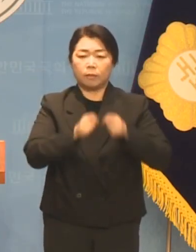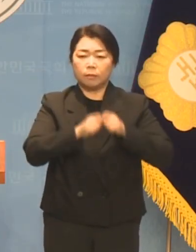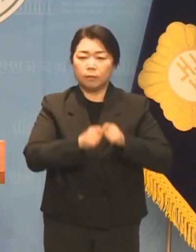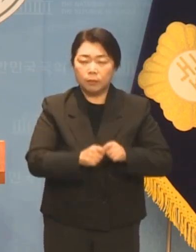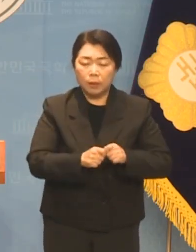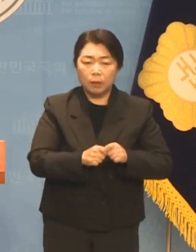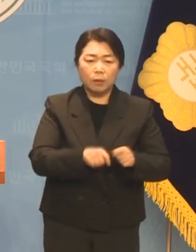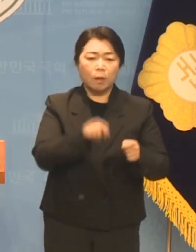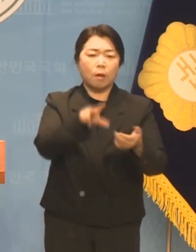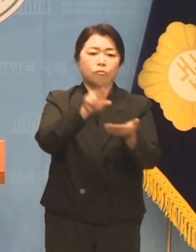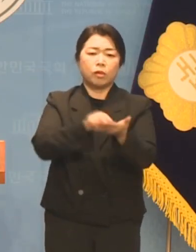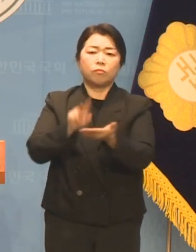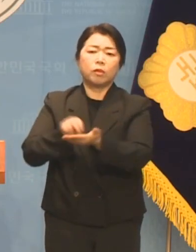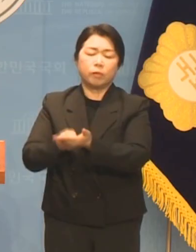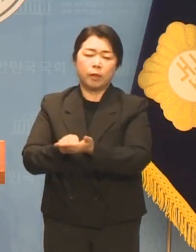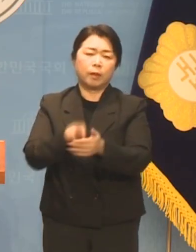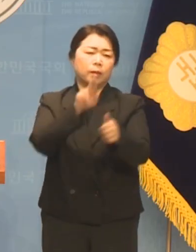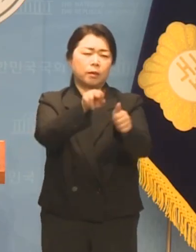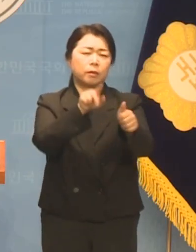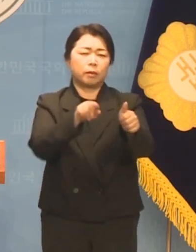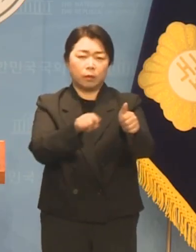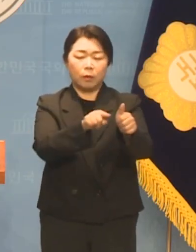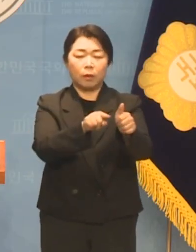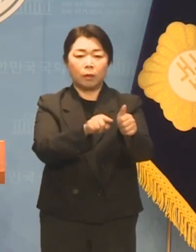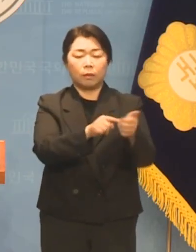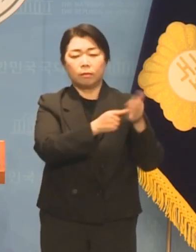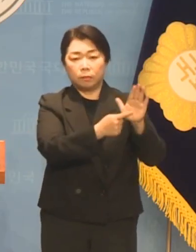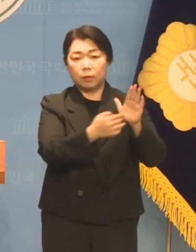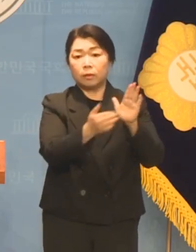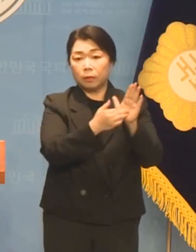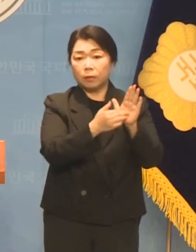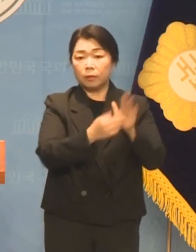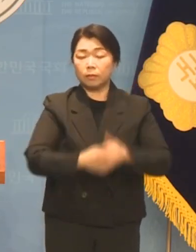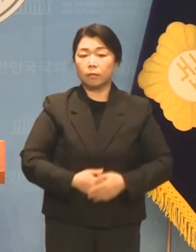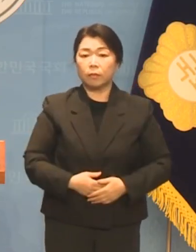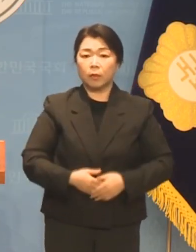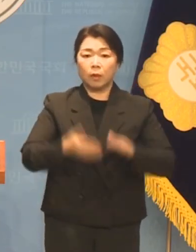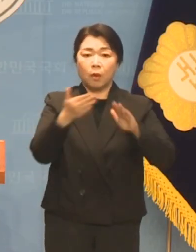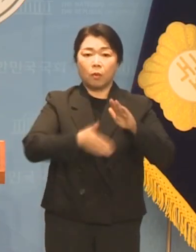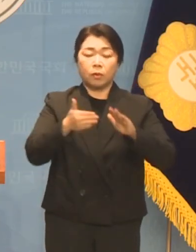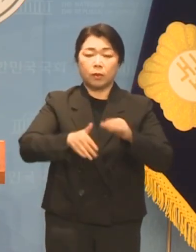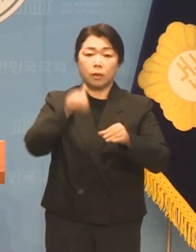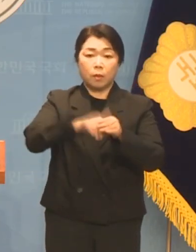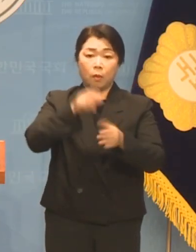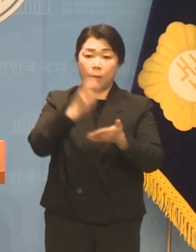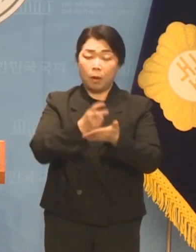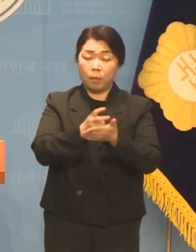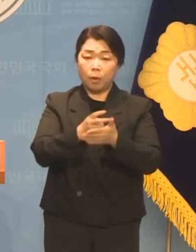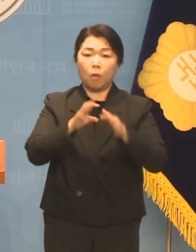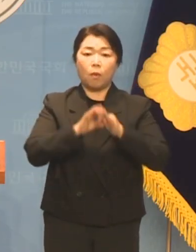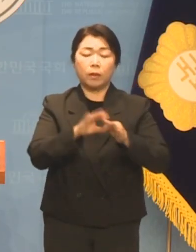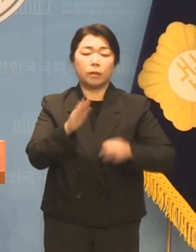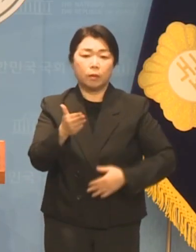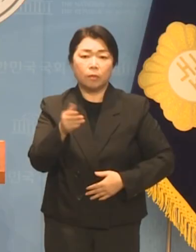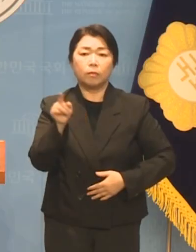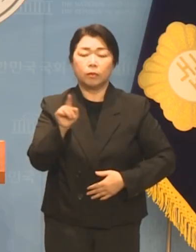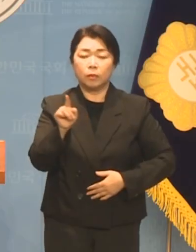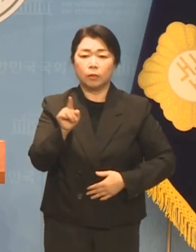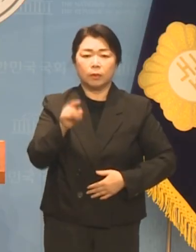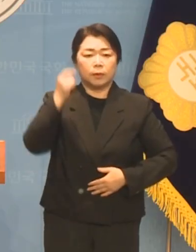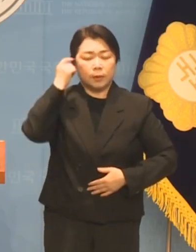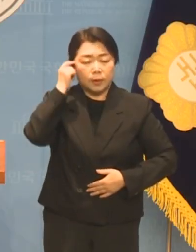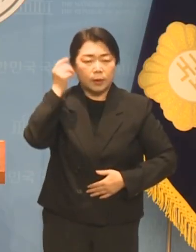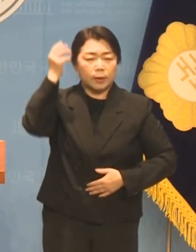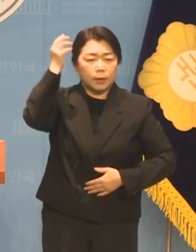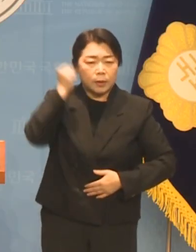공직선거법상 허위사실 공표죄는 행위에 관한 발언만 처벌 대상으로 하고 인식,